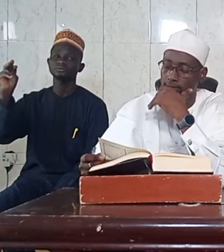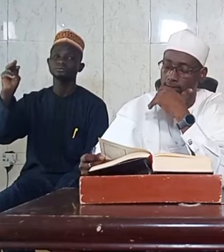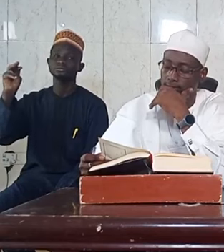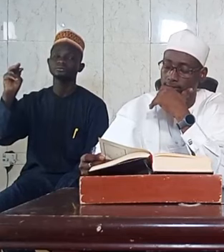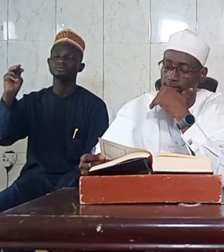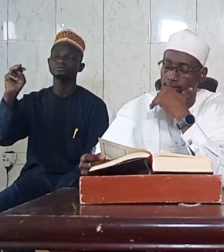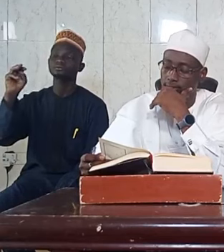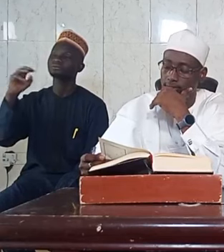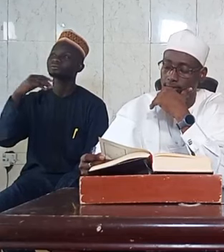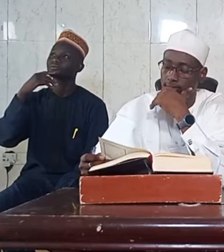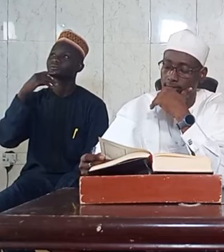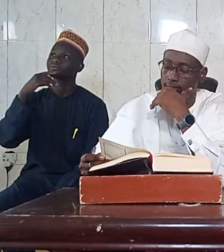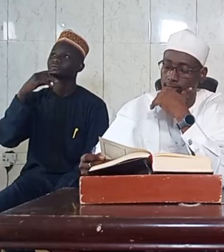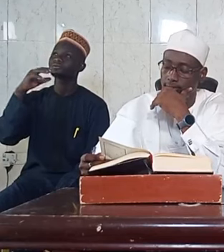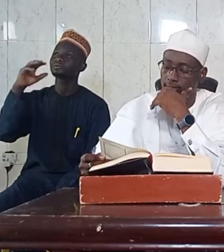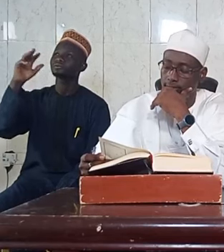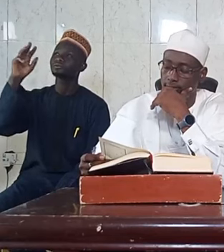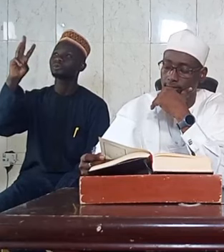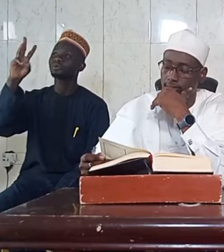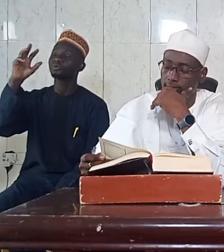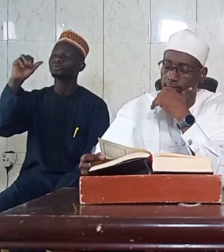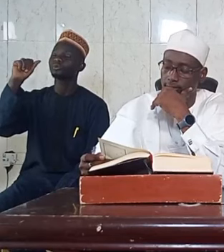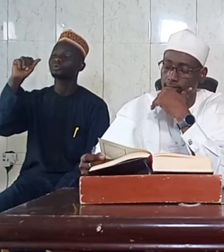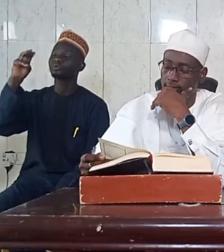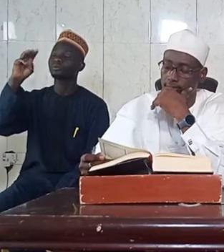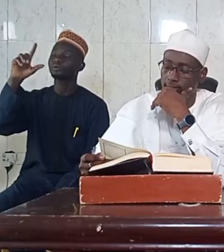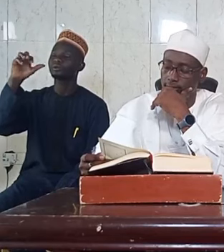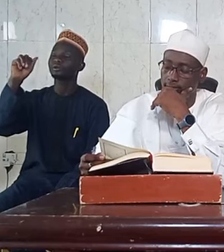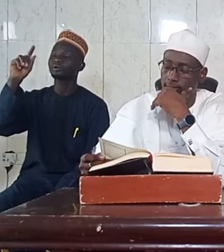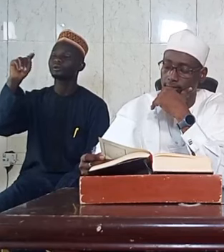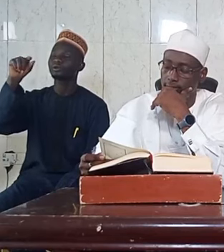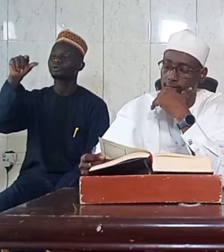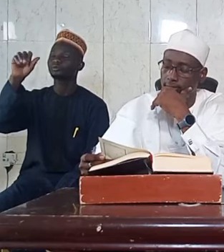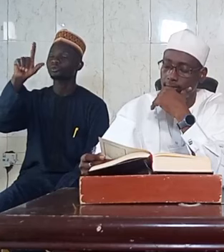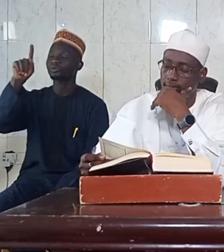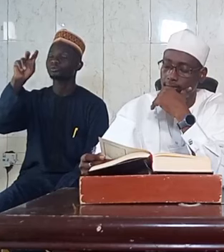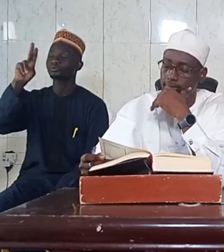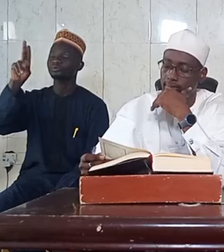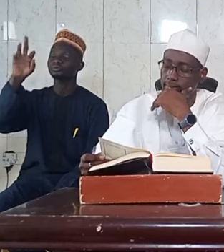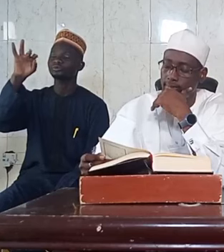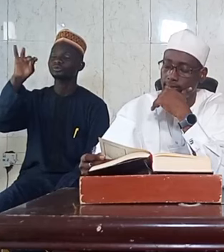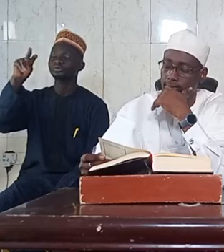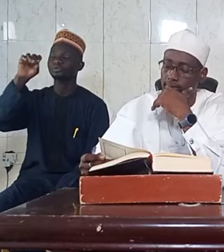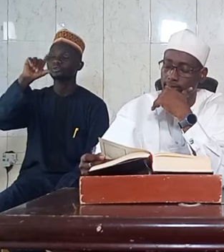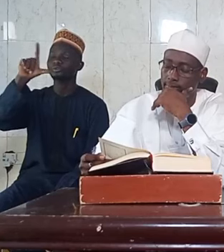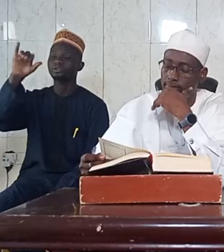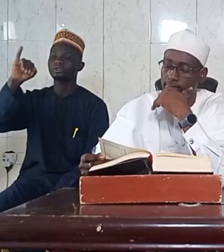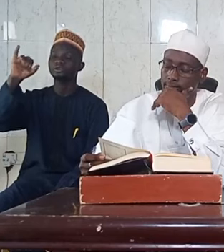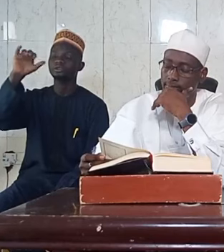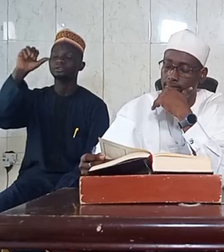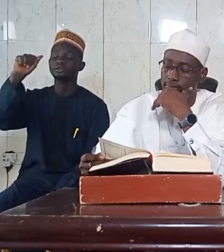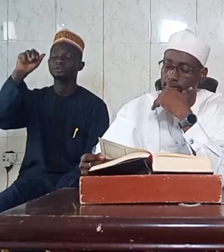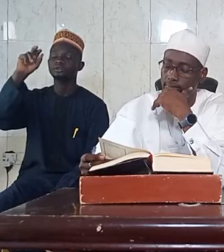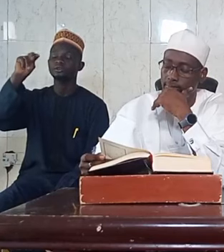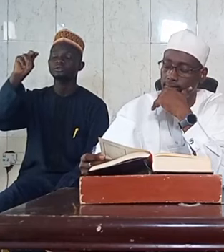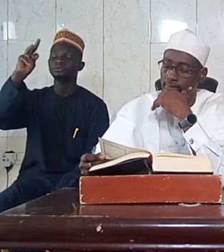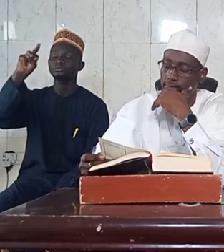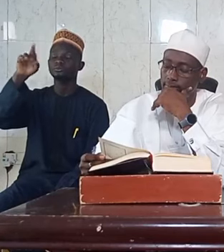الرحيم. وما لكم لا تقاتلون في سبيل الله